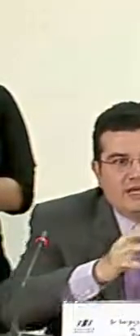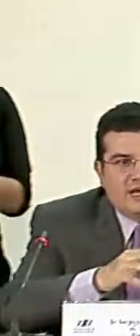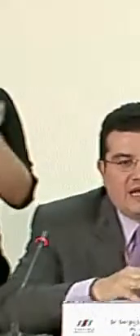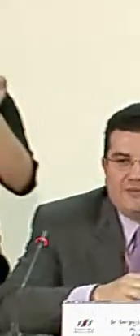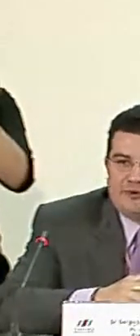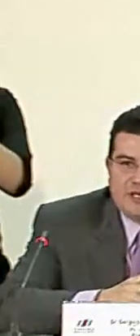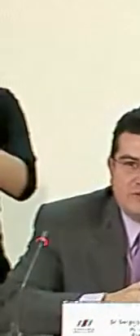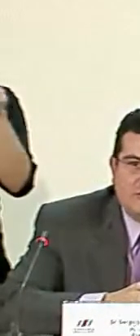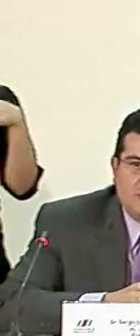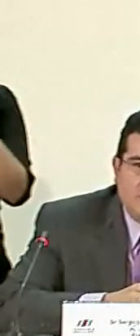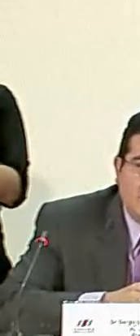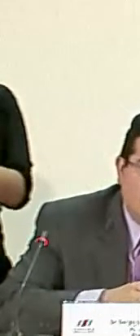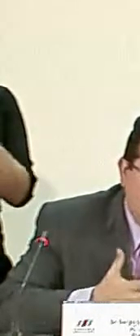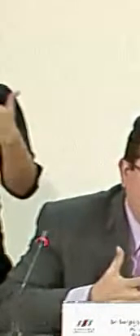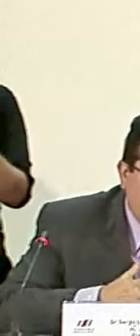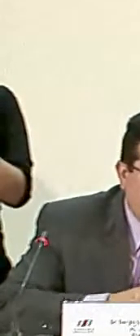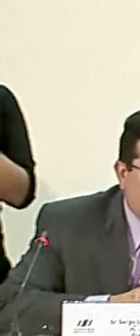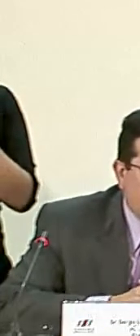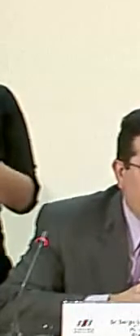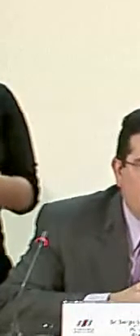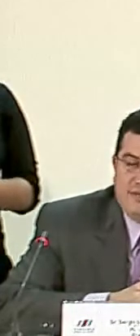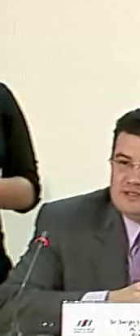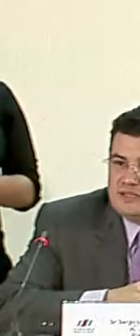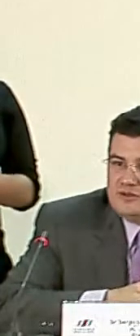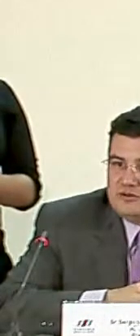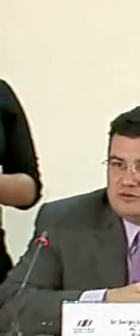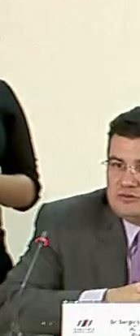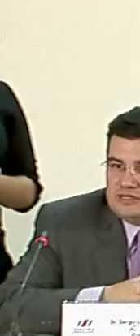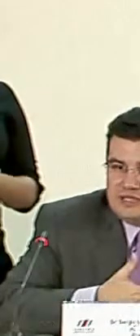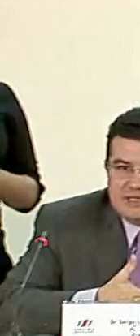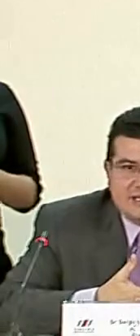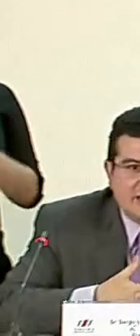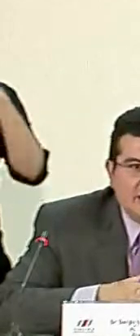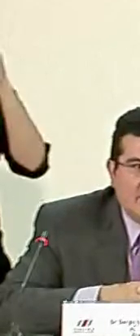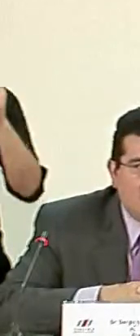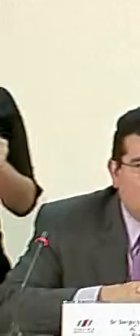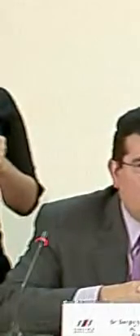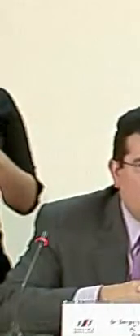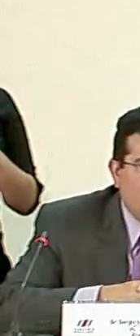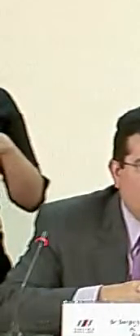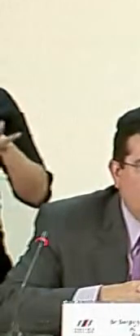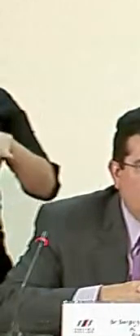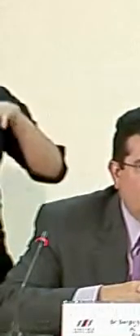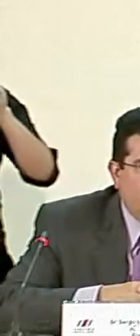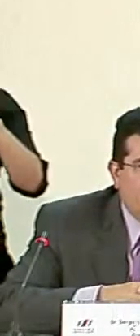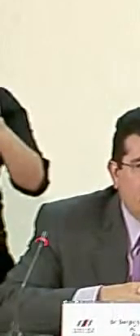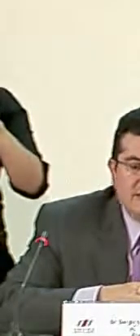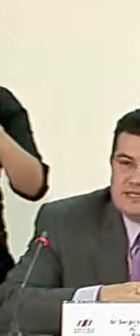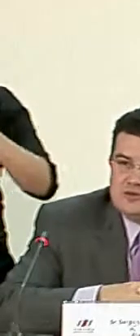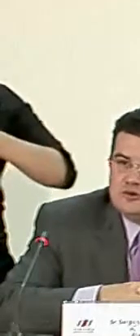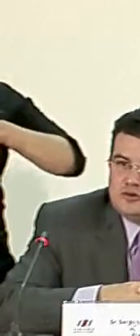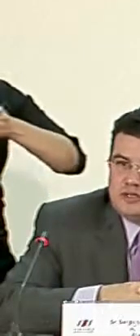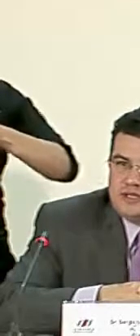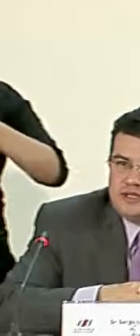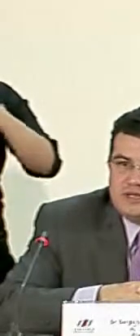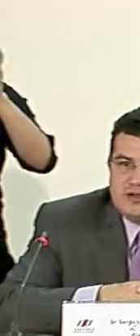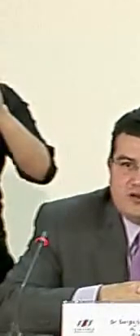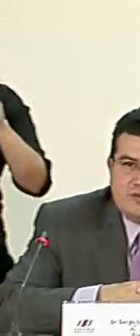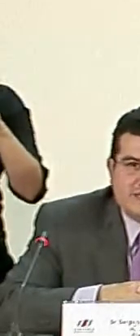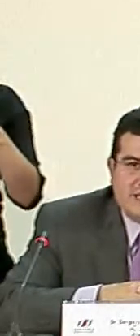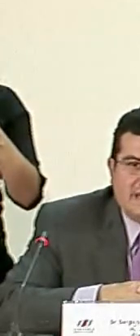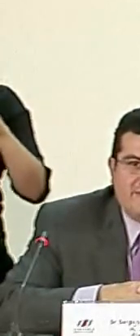puntualmente a cada proyecto. Y me parece que el Ministerio de Hacienda ha tomado las riendas de este asunto y